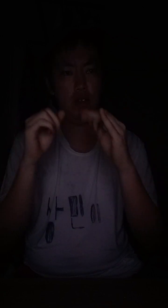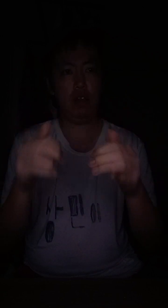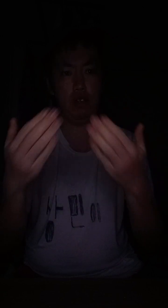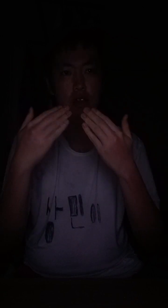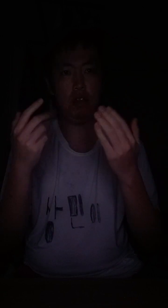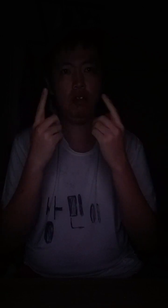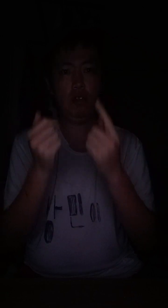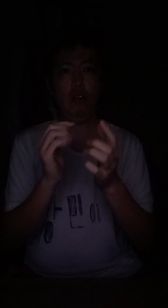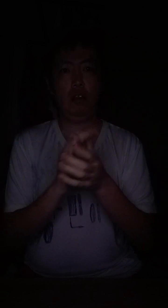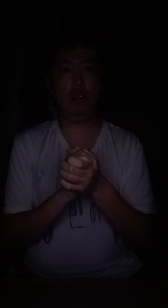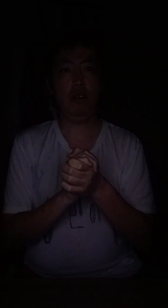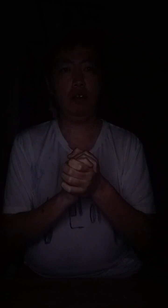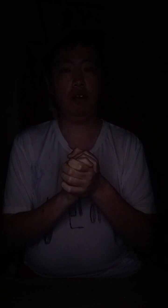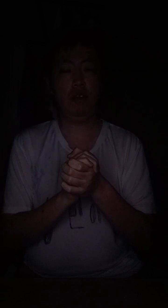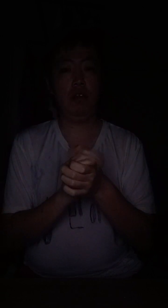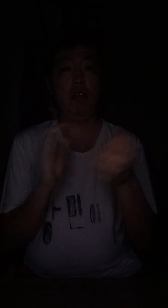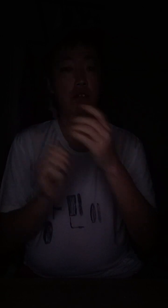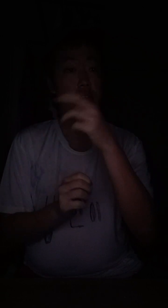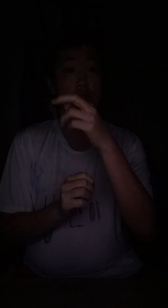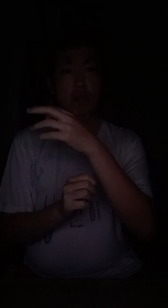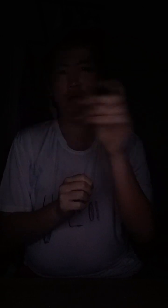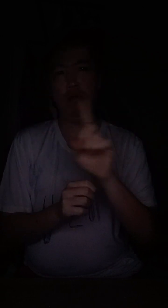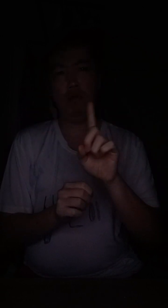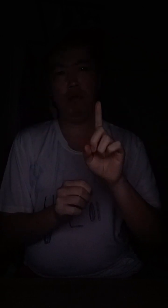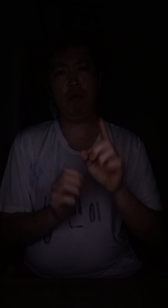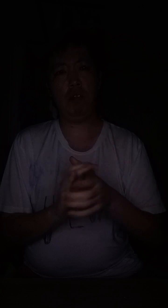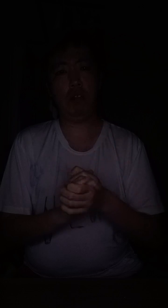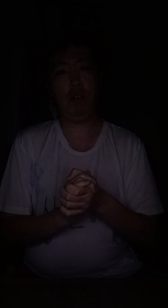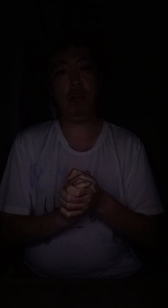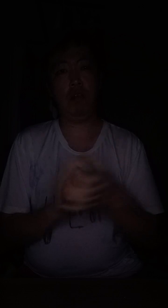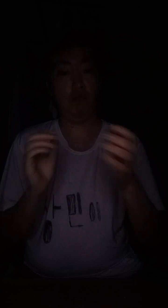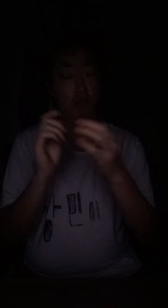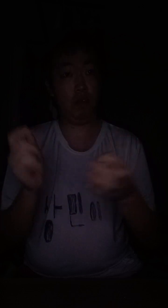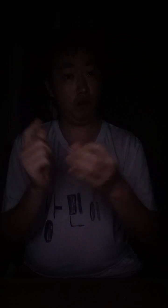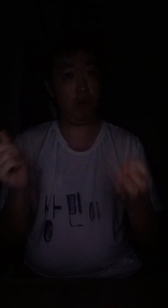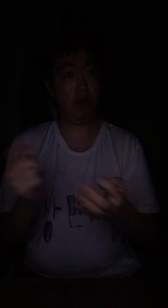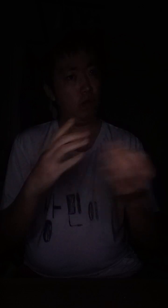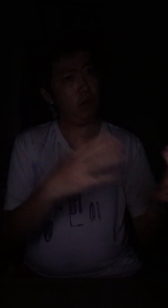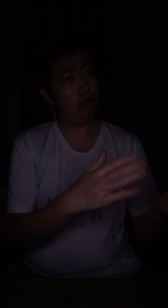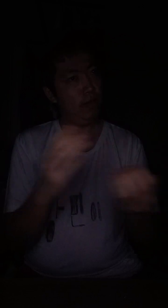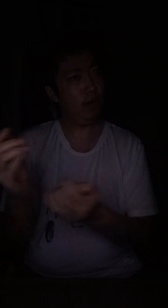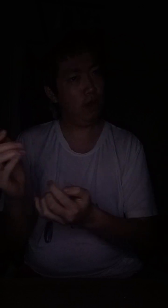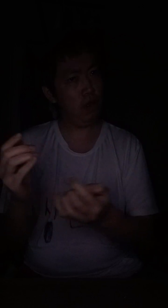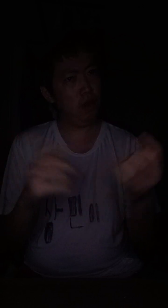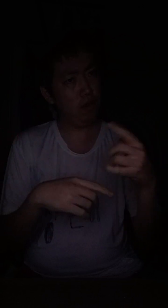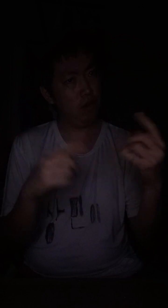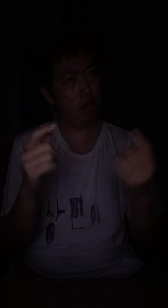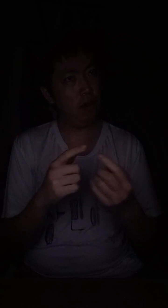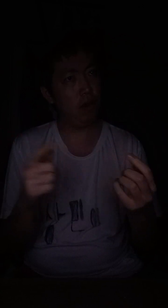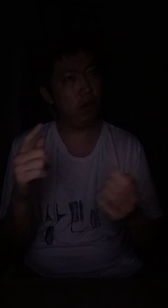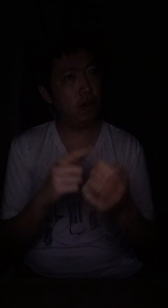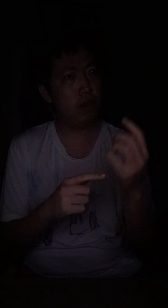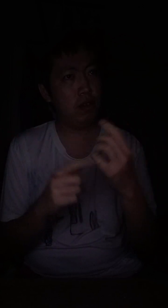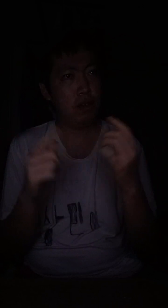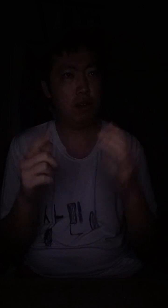받았습니다. 근처 다른 화장실은 어떨까? 강남역 주변 번화가 골목을 돌아보니 화장실 20곳 가운데